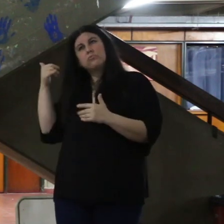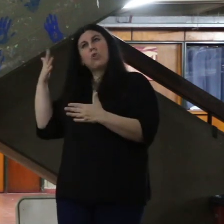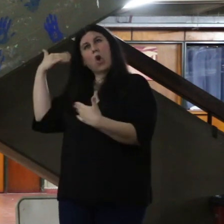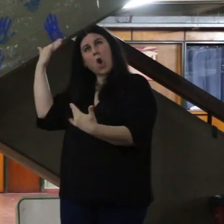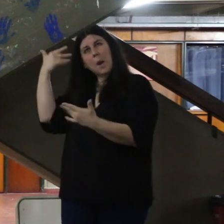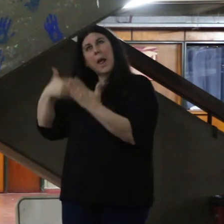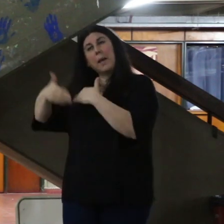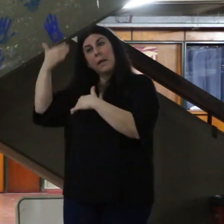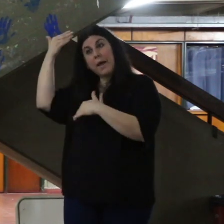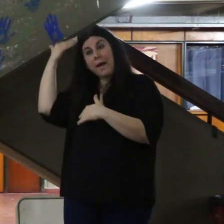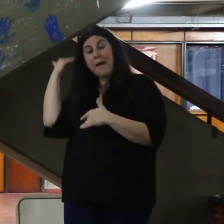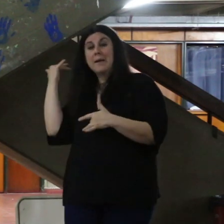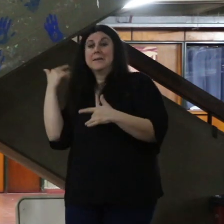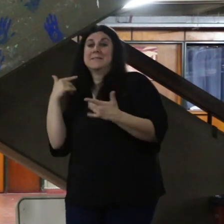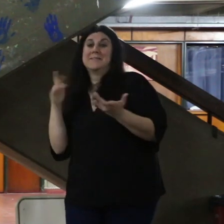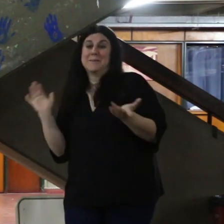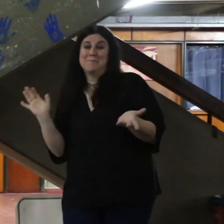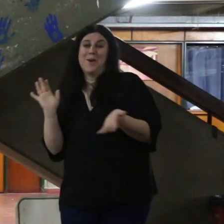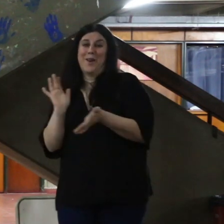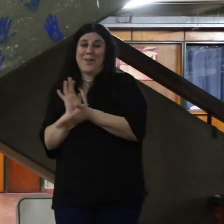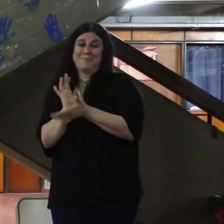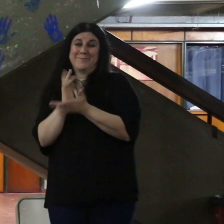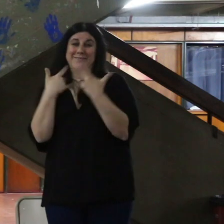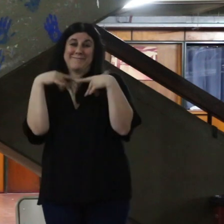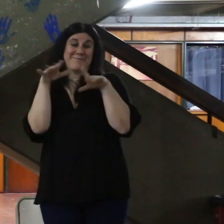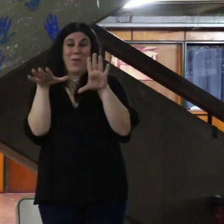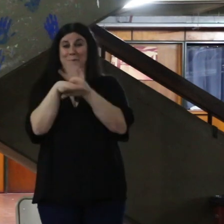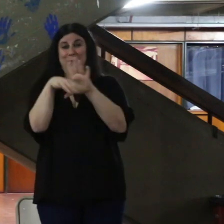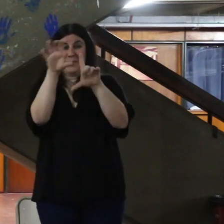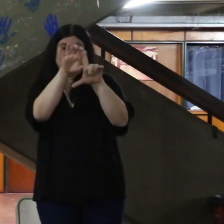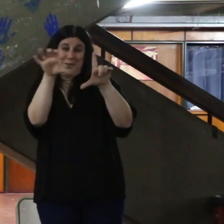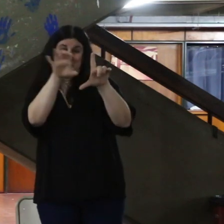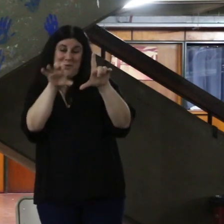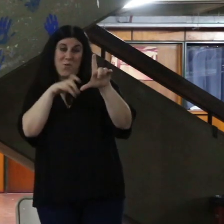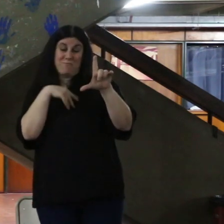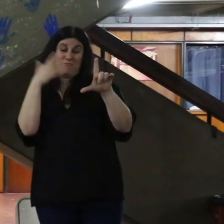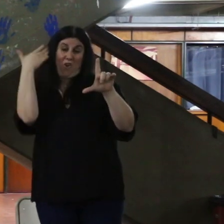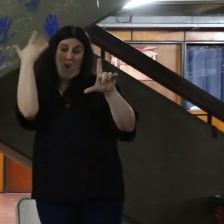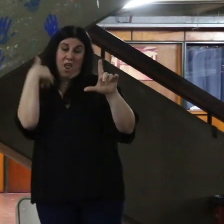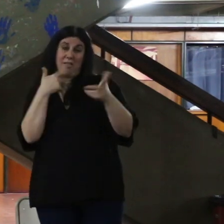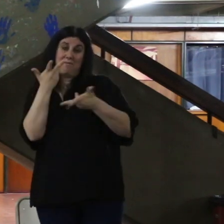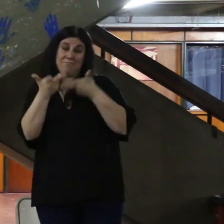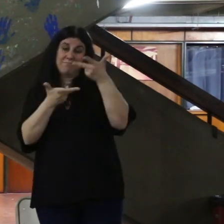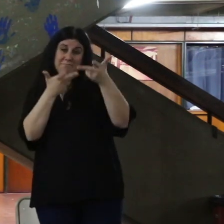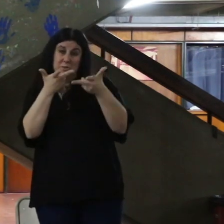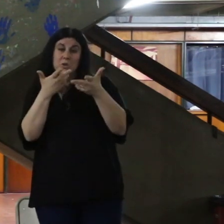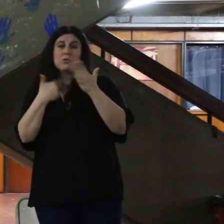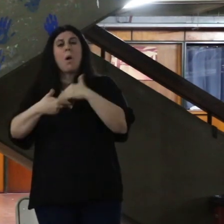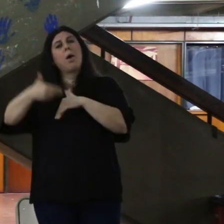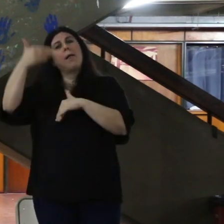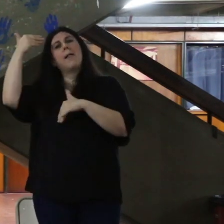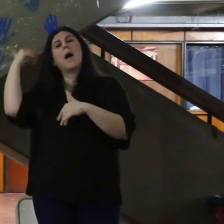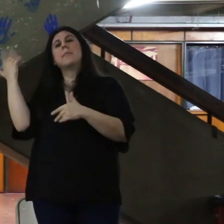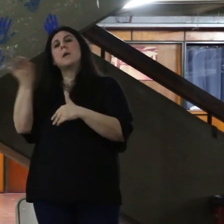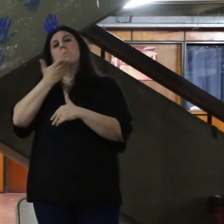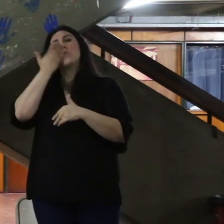charla sin perder las rodillas a nadie porque era por Zoom. Y había leído una poesía de